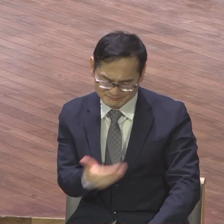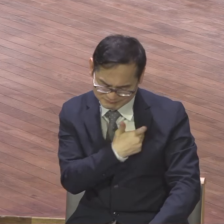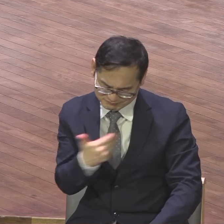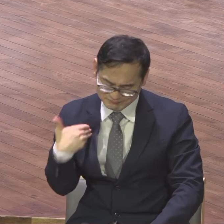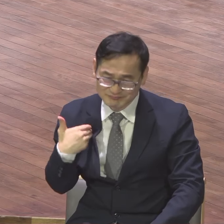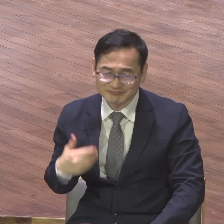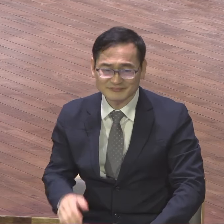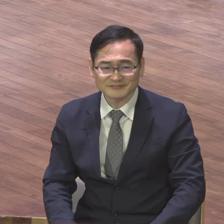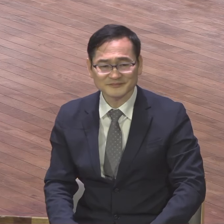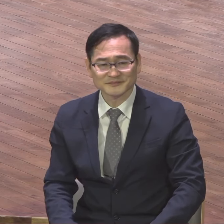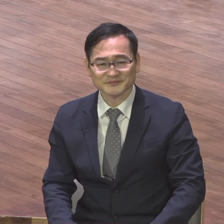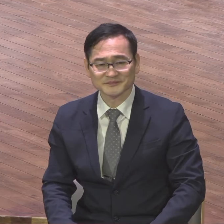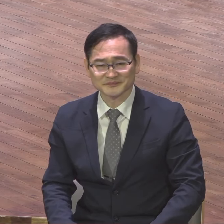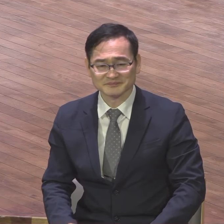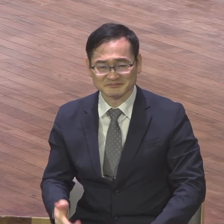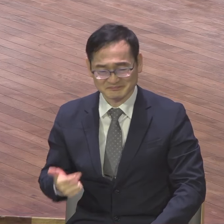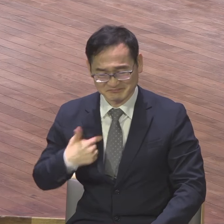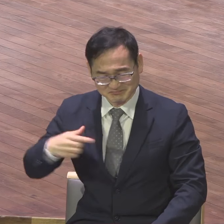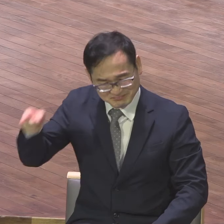커 보입니까?